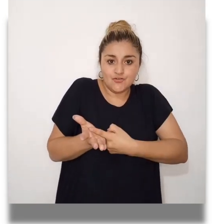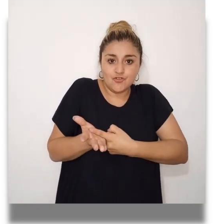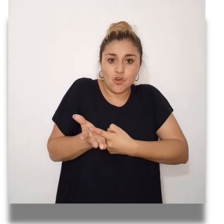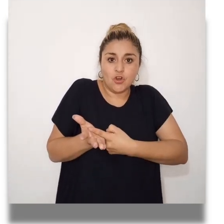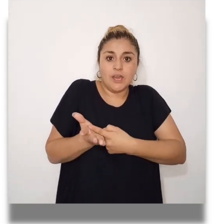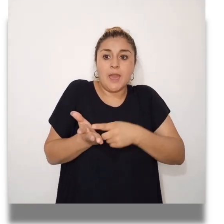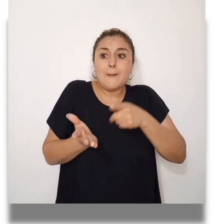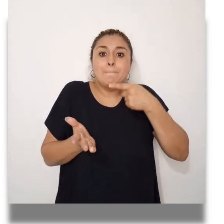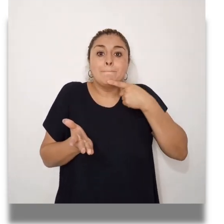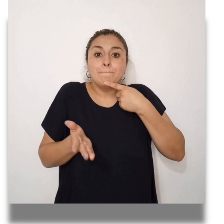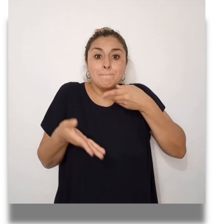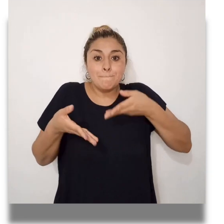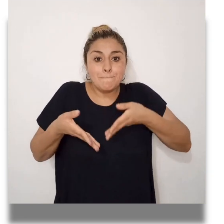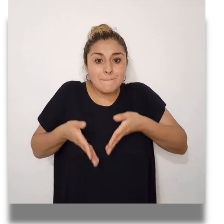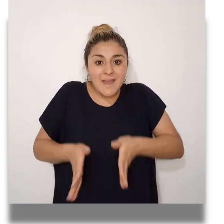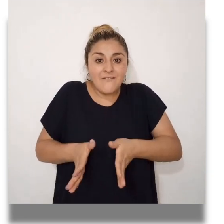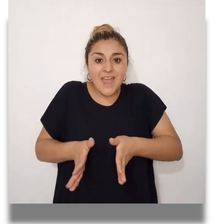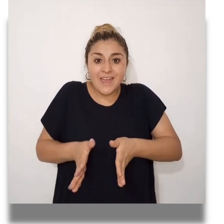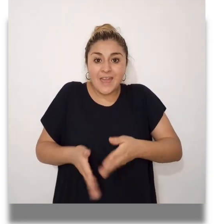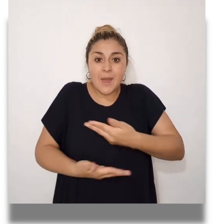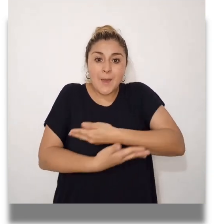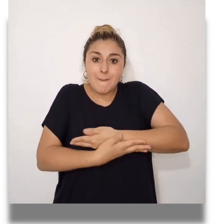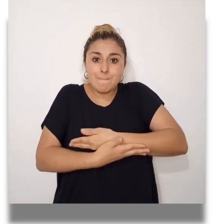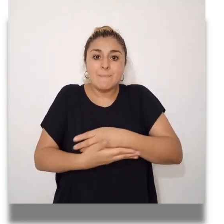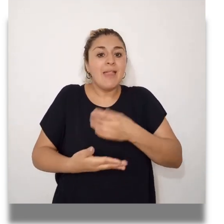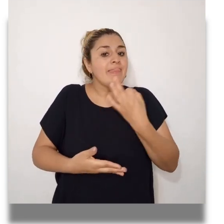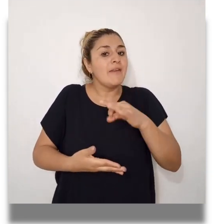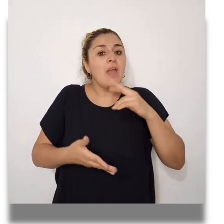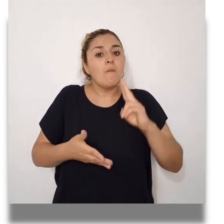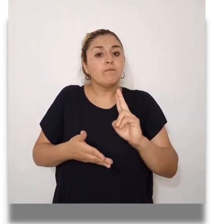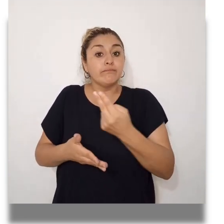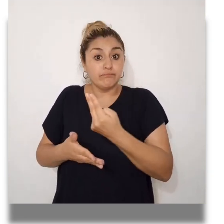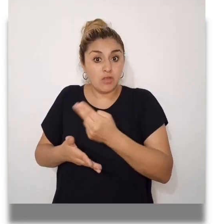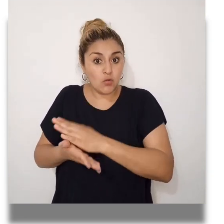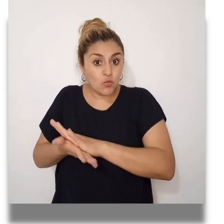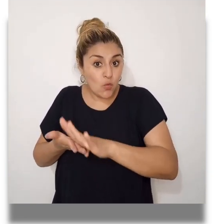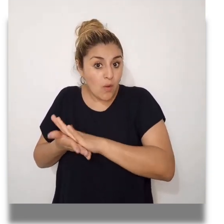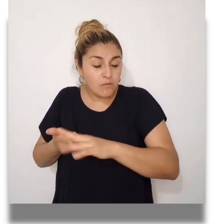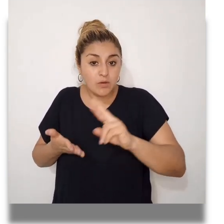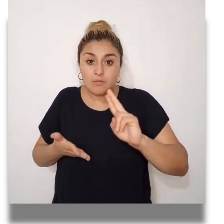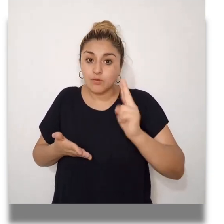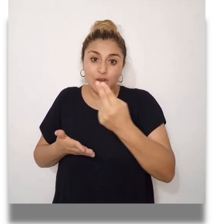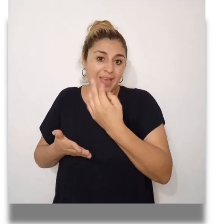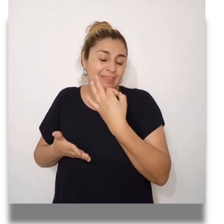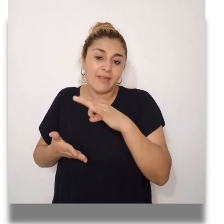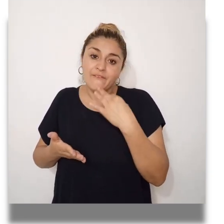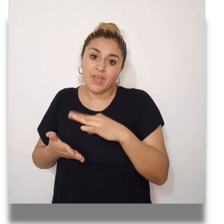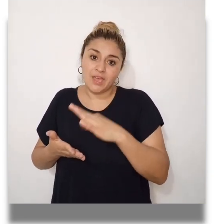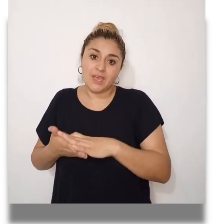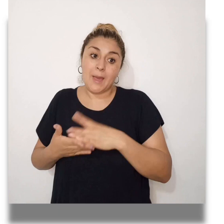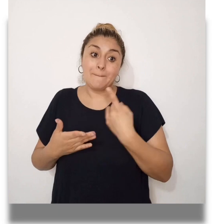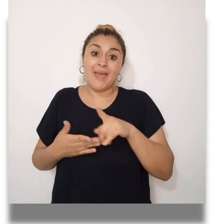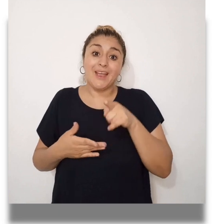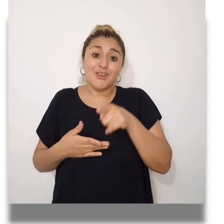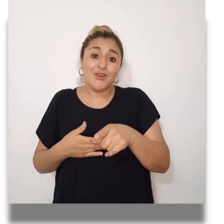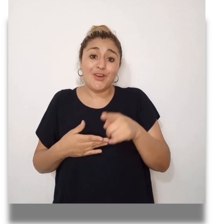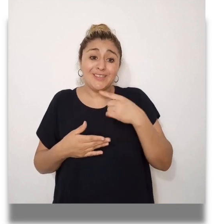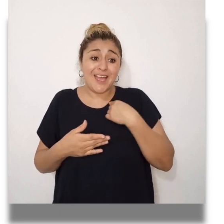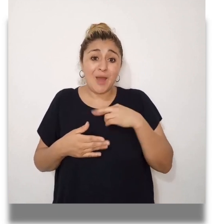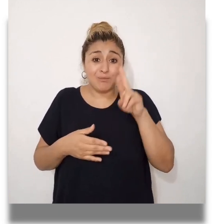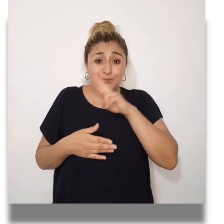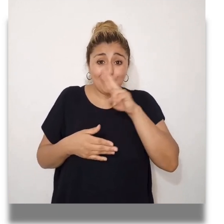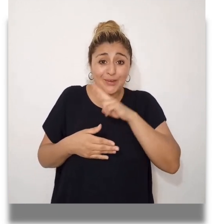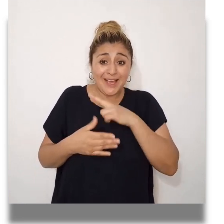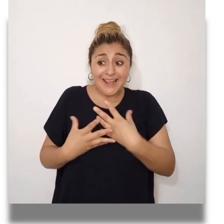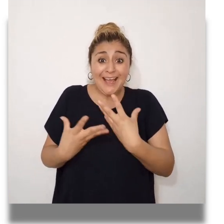dicho. Et laissèrent vivre les enfants. Ellas dejaron vivir a los niños.